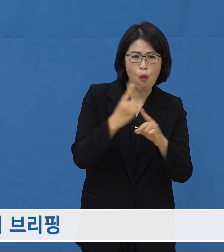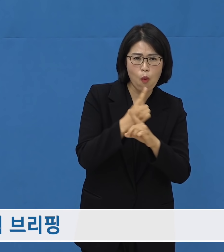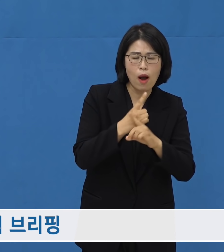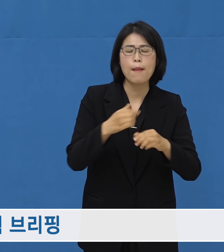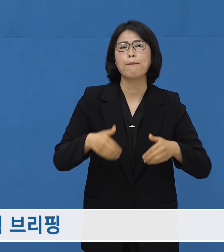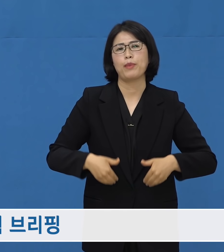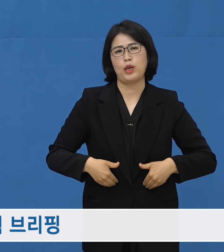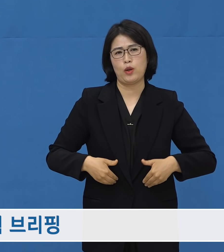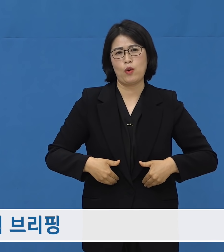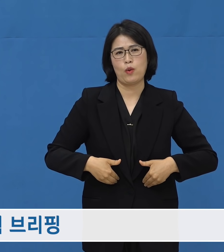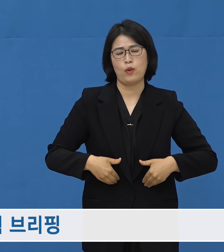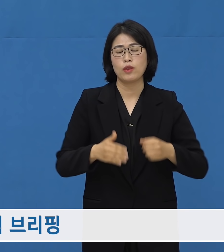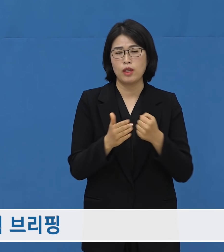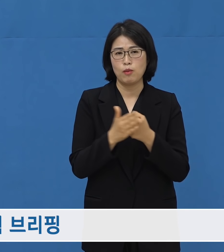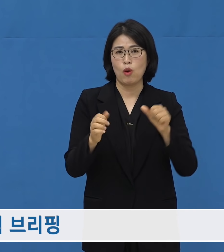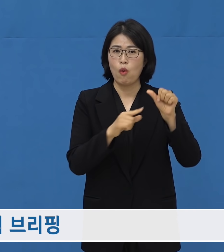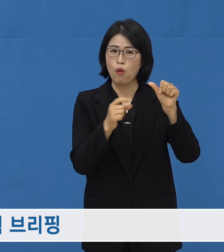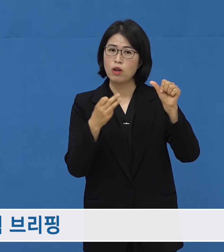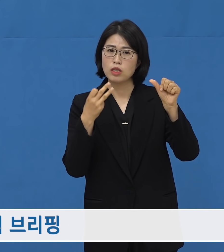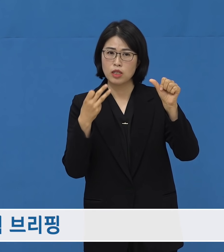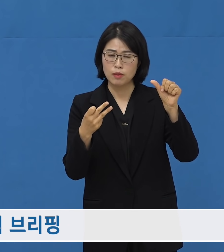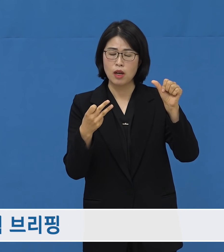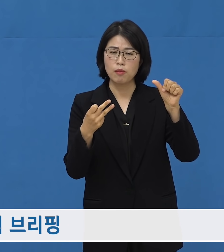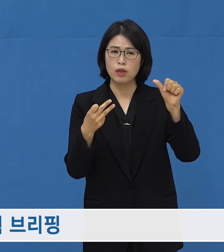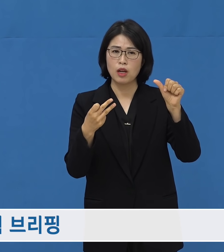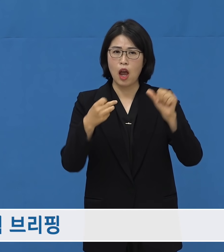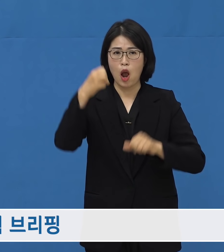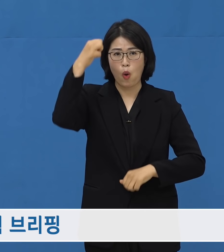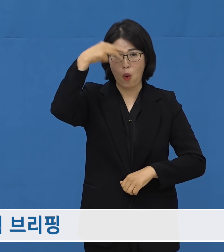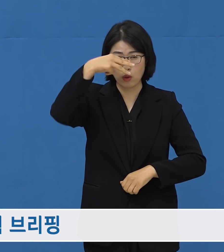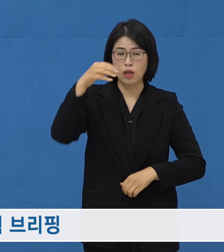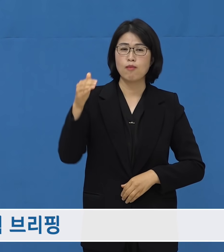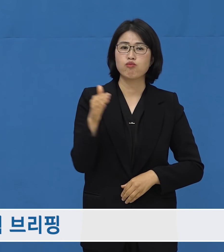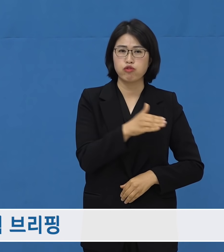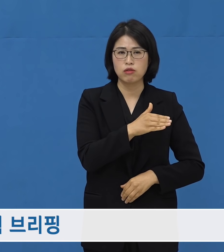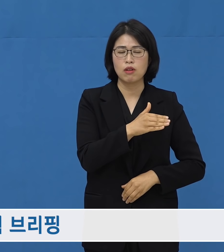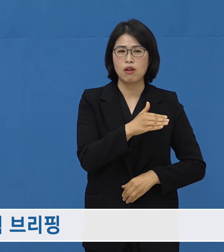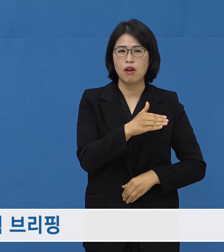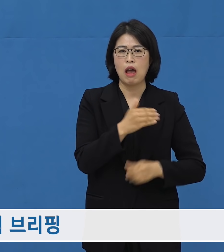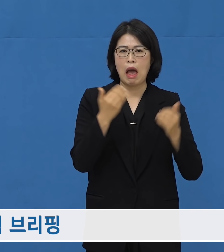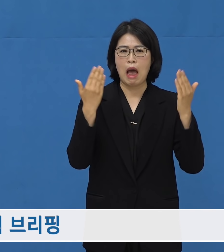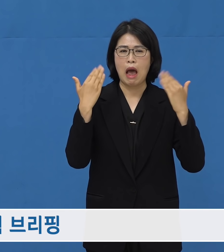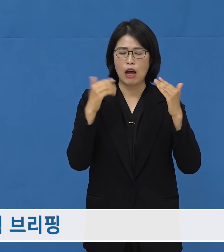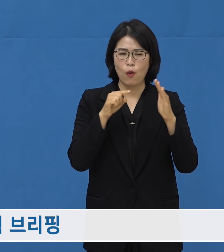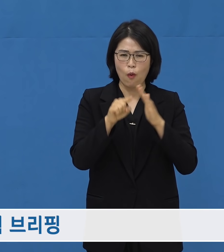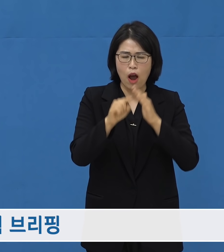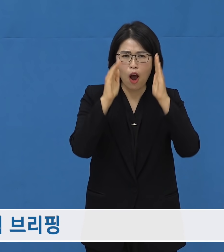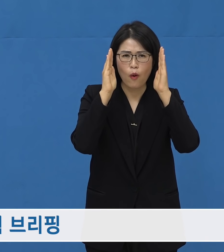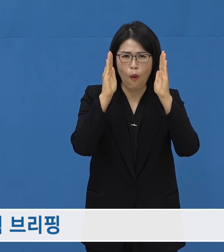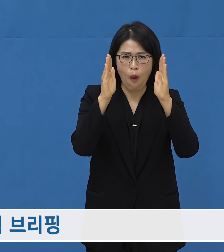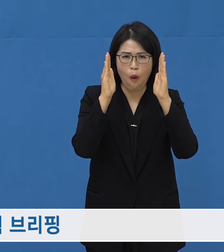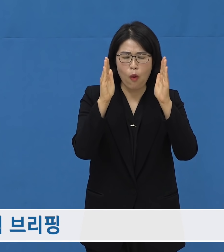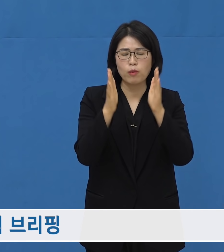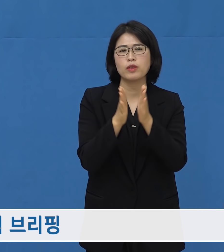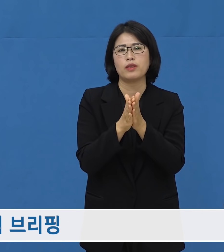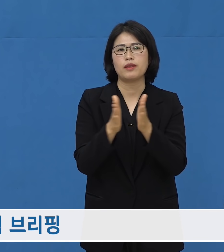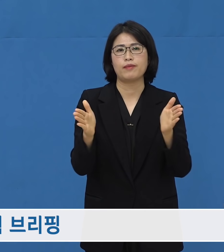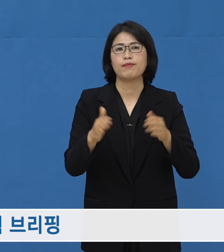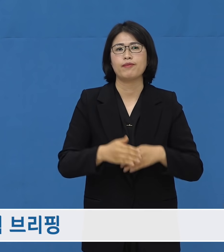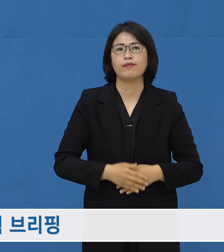필요성을 감안해 5월 13일 고3을 시작으로 등교 수업을 시행하게